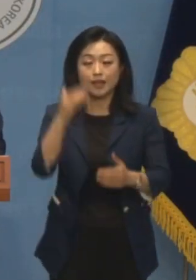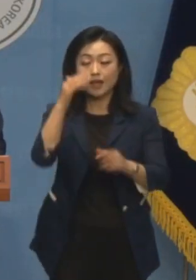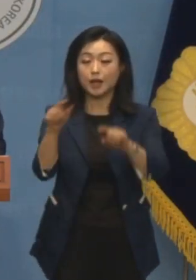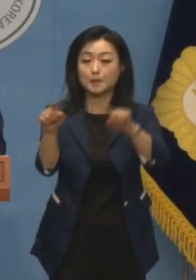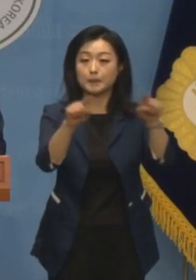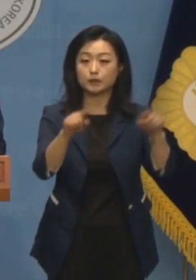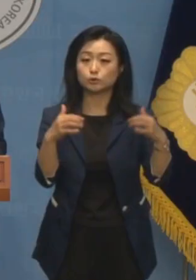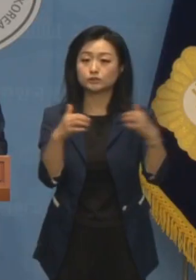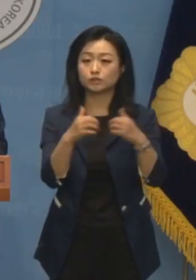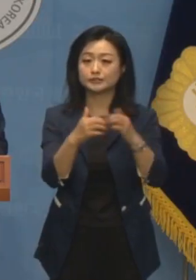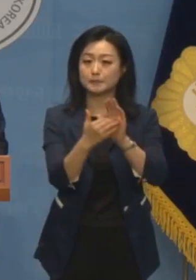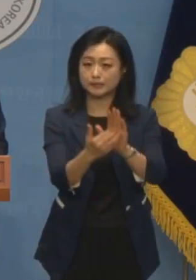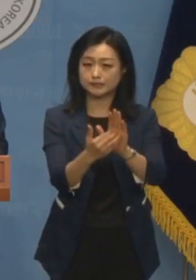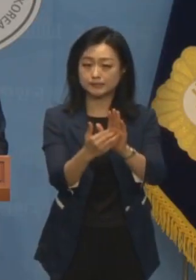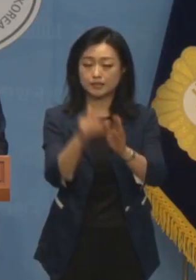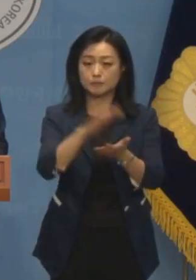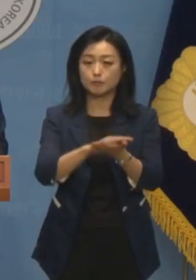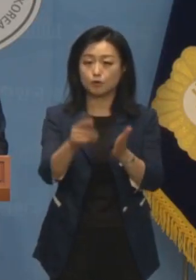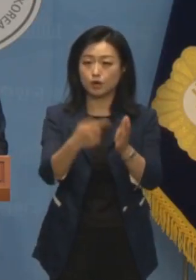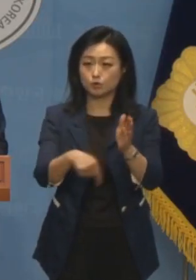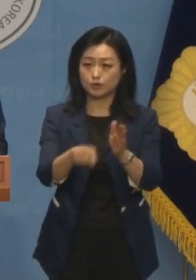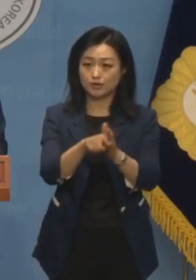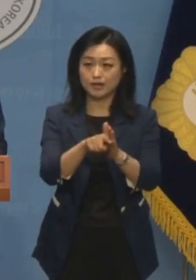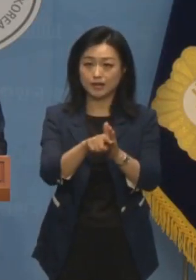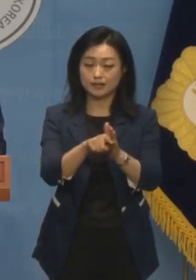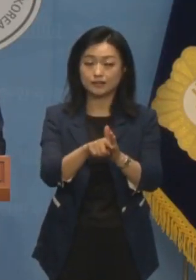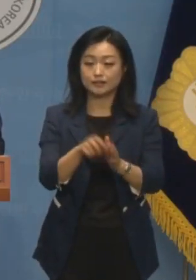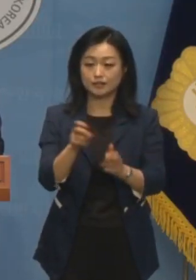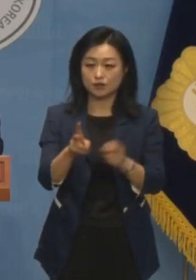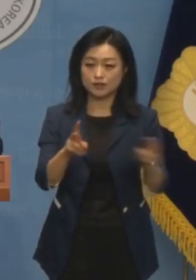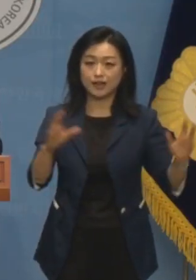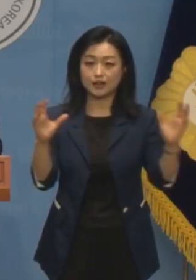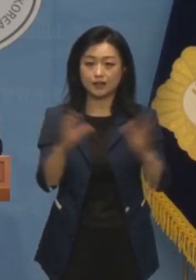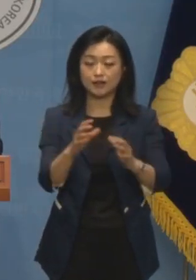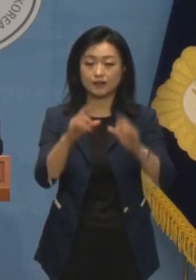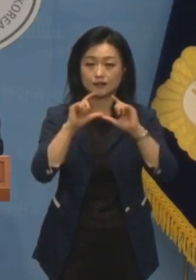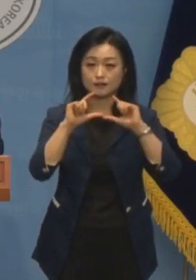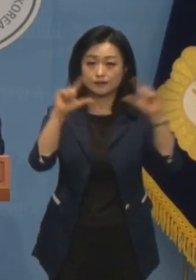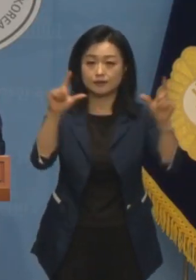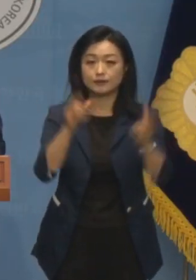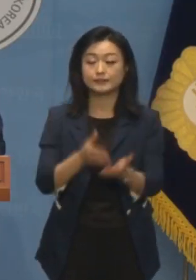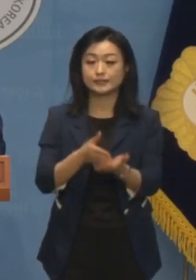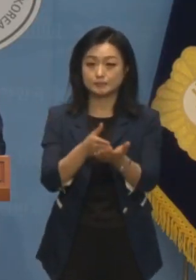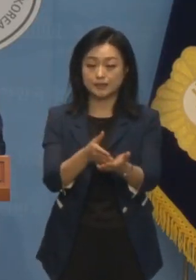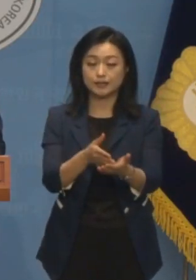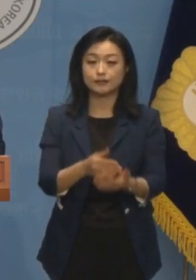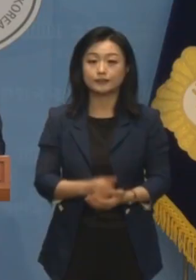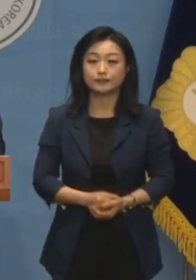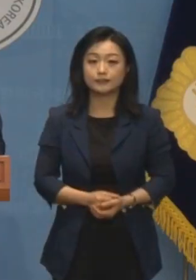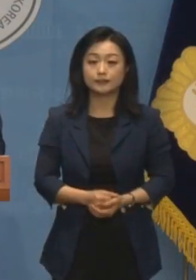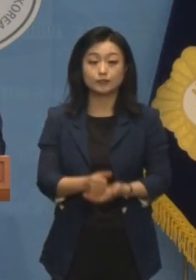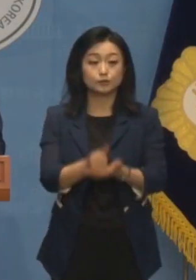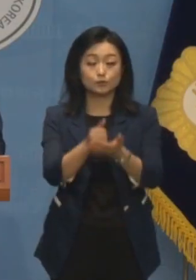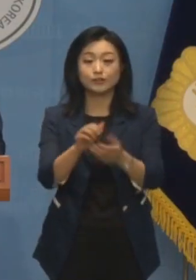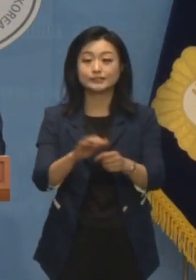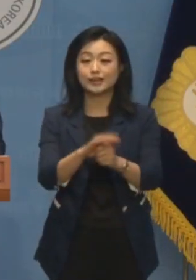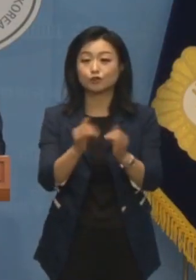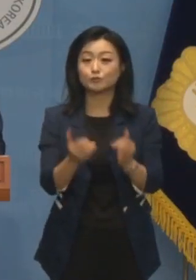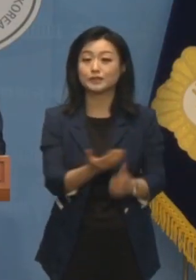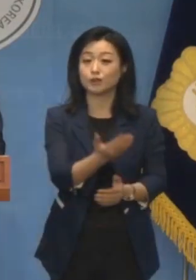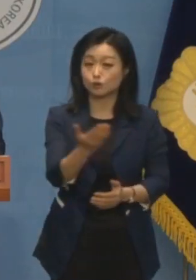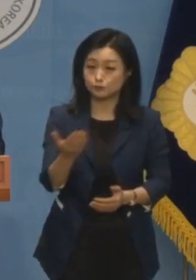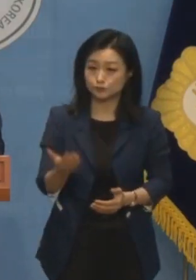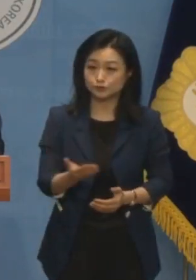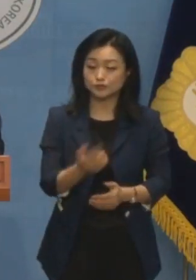한반도 전쟁 방지와 평화를 위한 초당적 시국선언을 제안합니다. 존경하고 사랑하는 국민